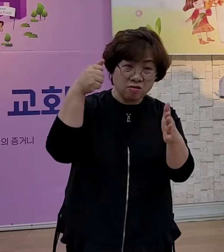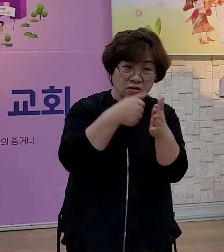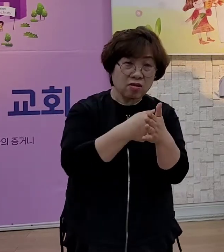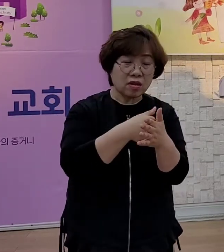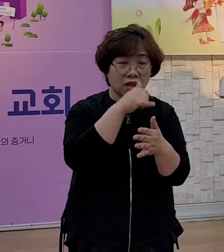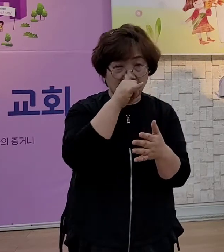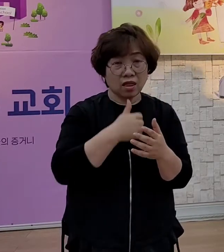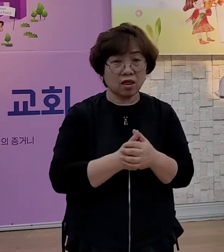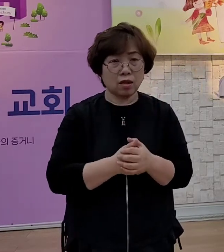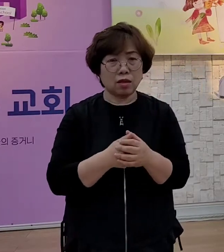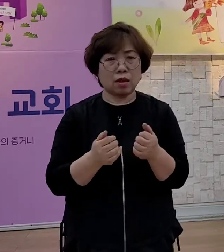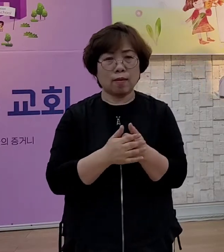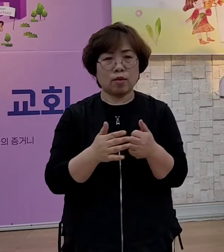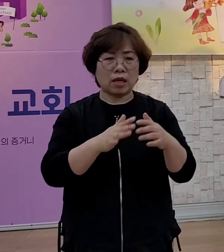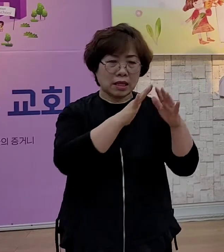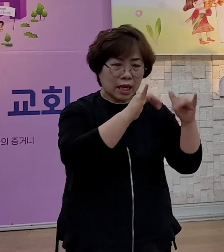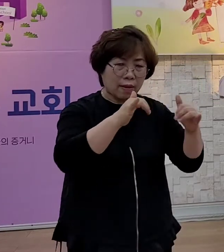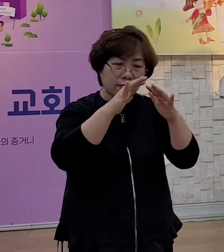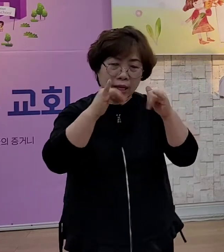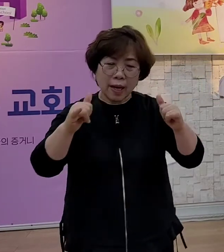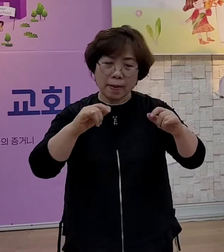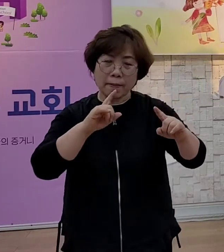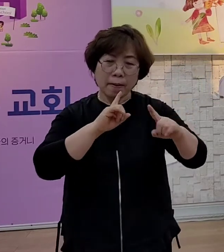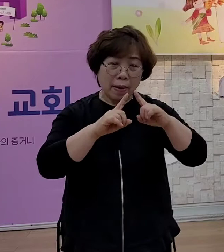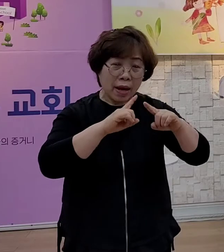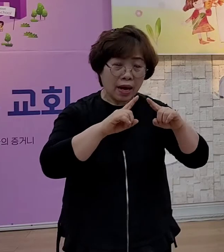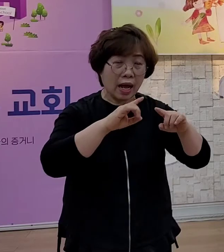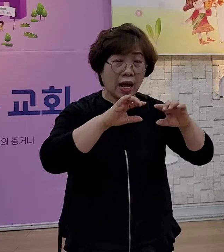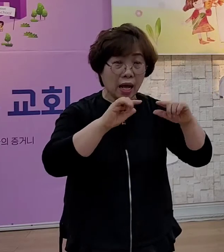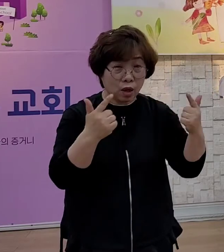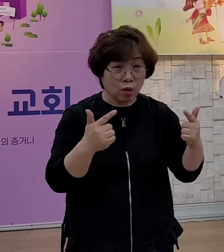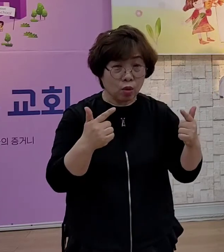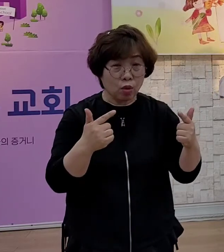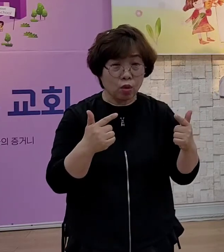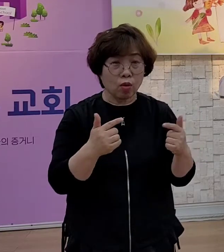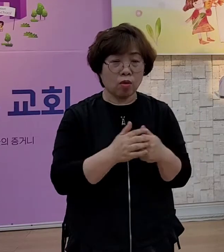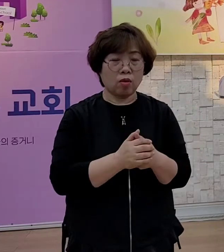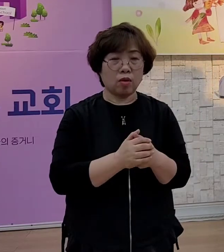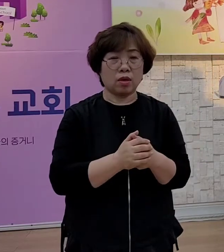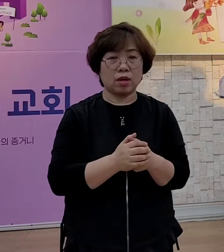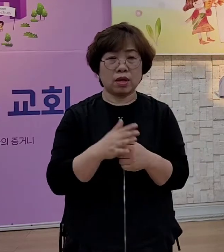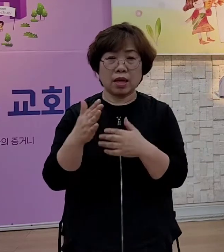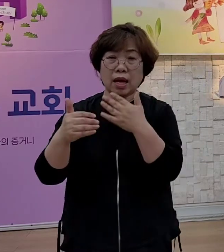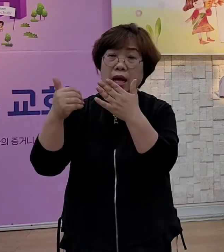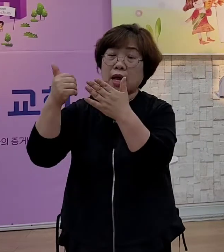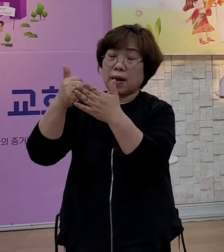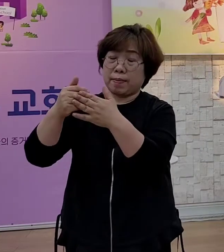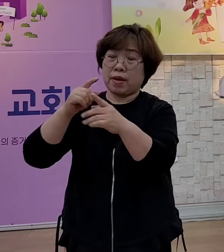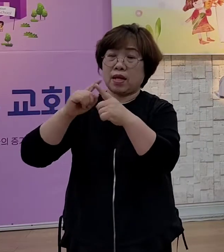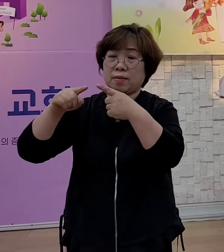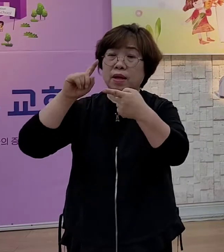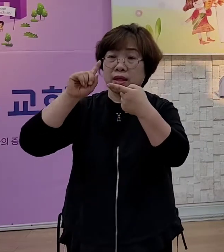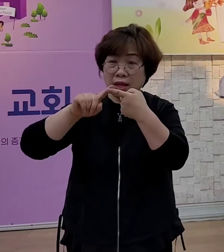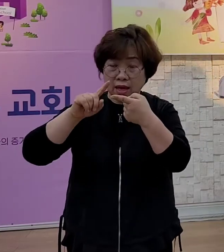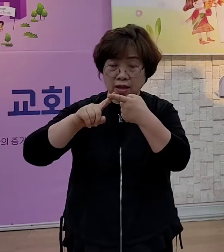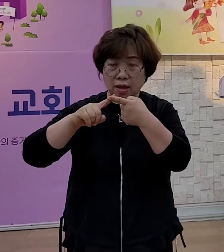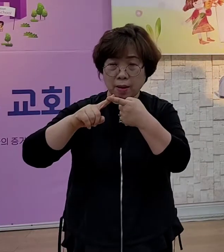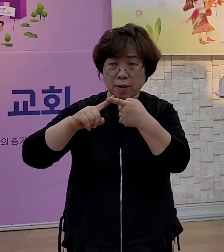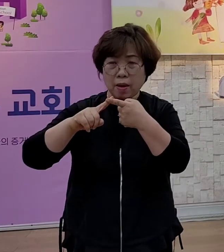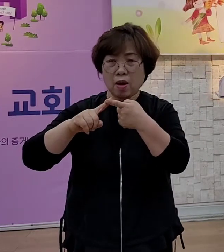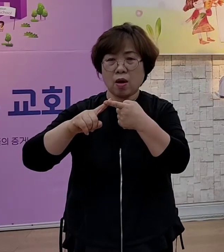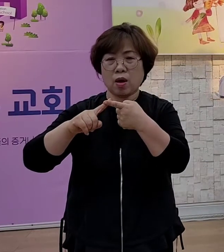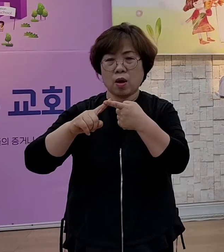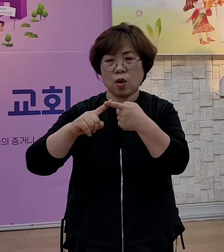말씀이죠. 그러니까 사람과 사람과의 대화에서 듣기도 속히 하고 뭐 말하기도 더디하고 이거 맞는 이야기이기도